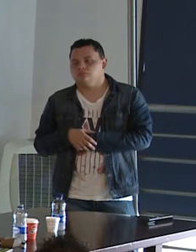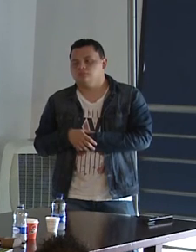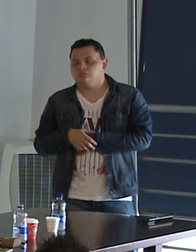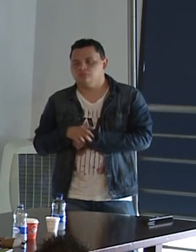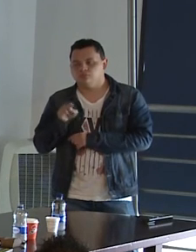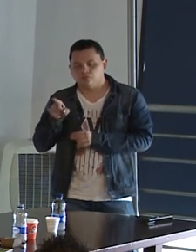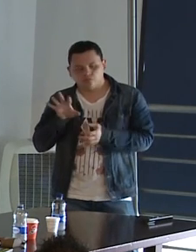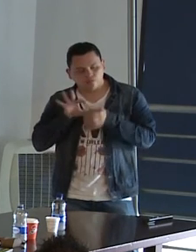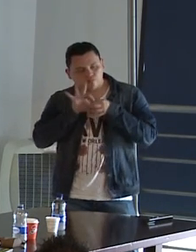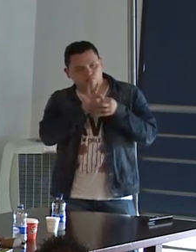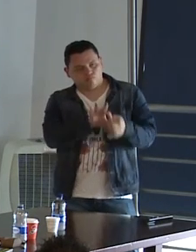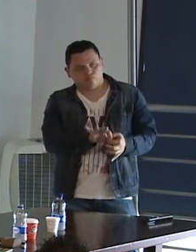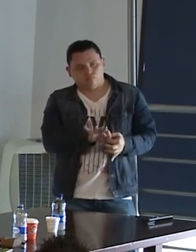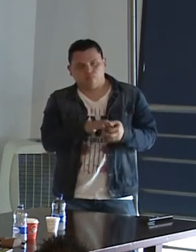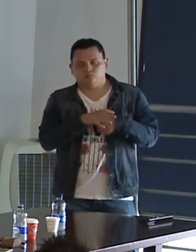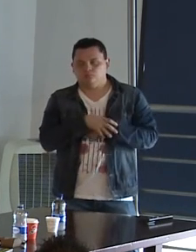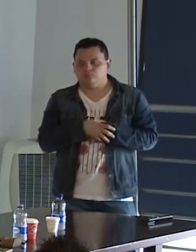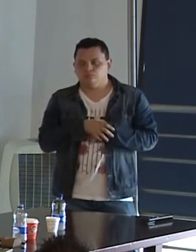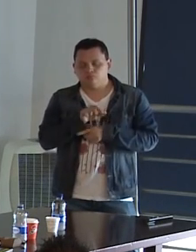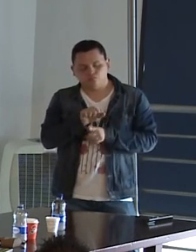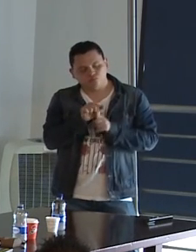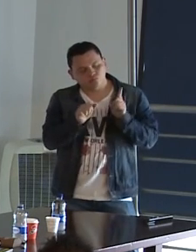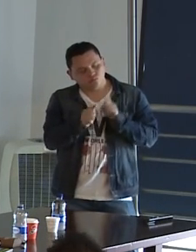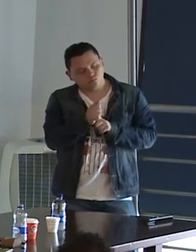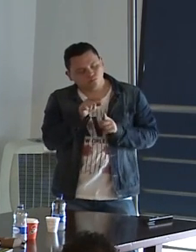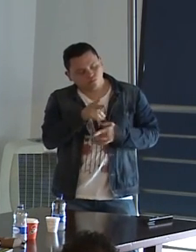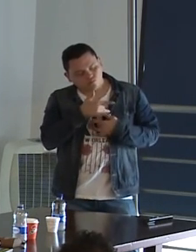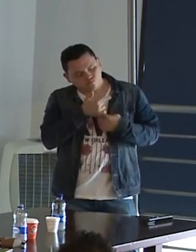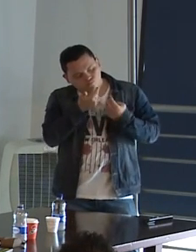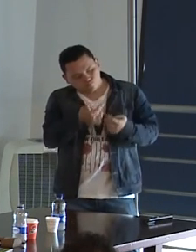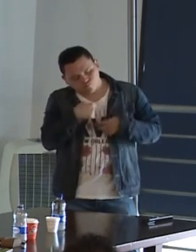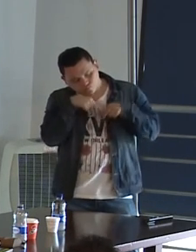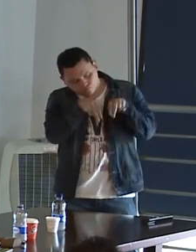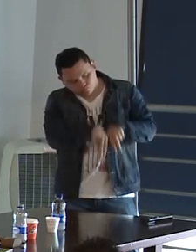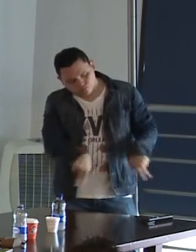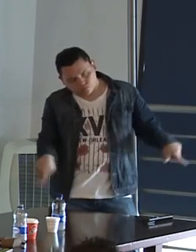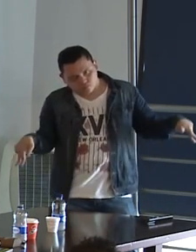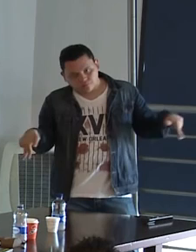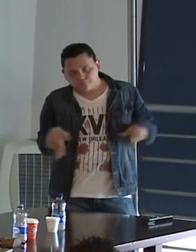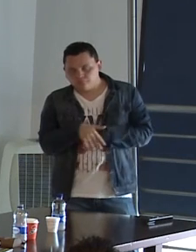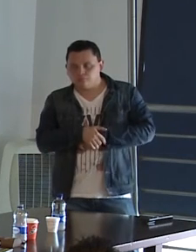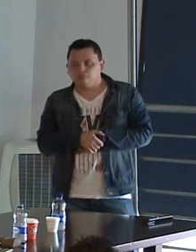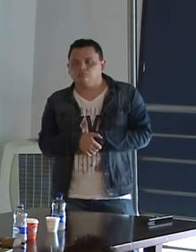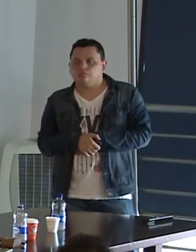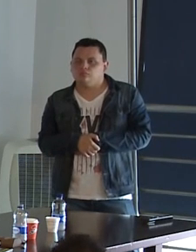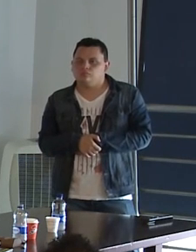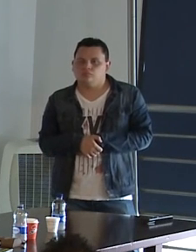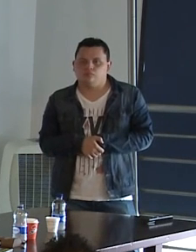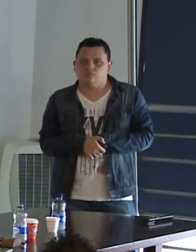de vínculos sociales solidarios,